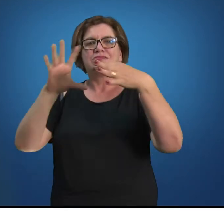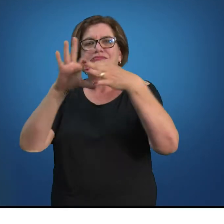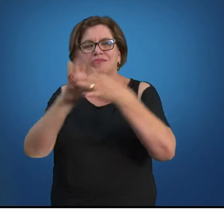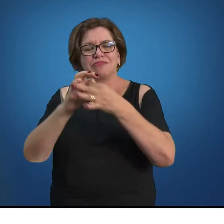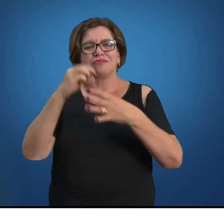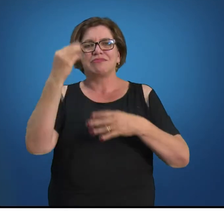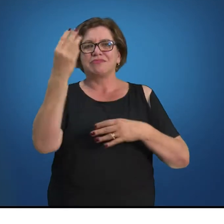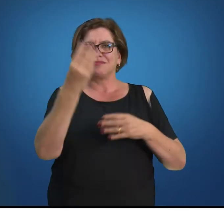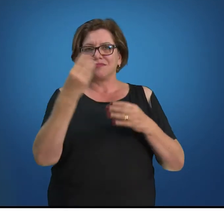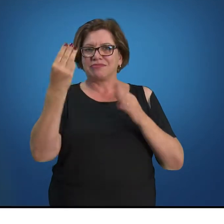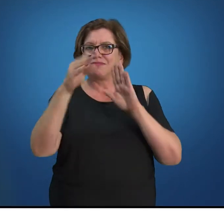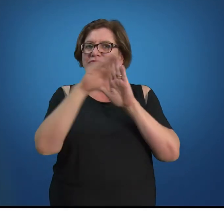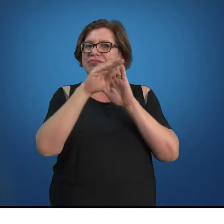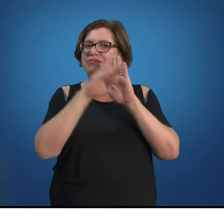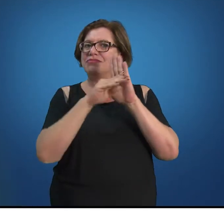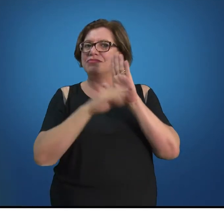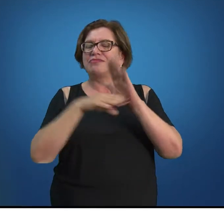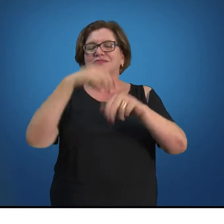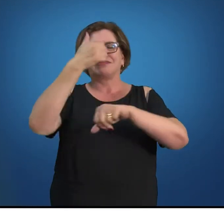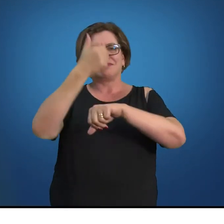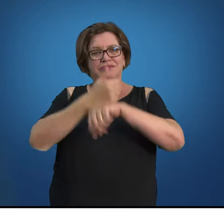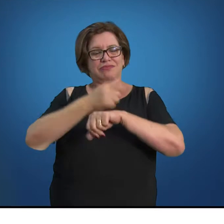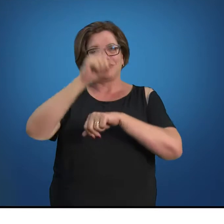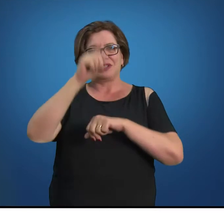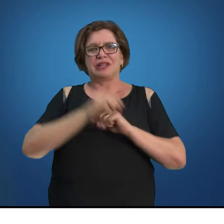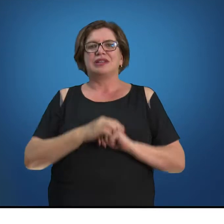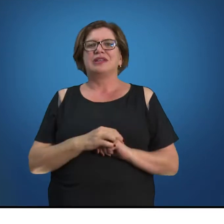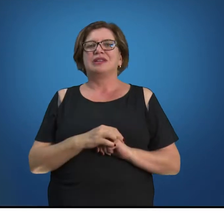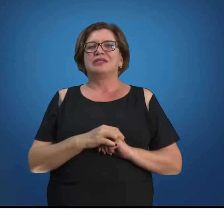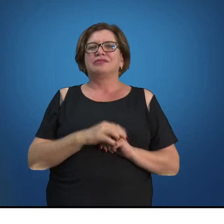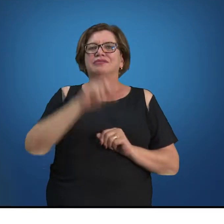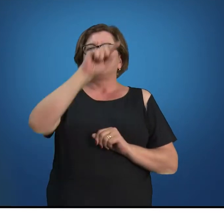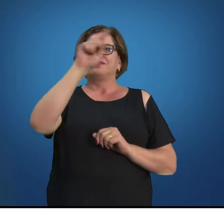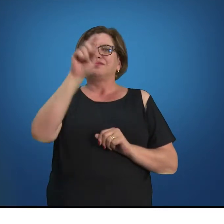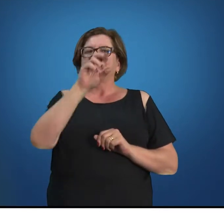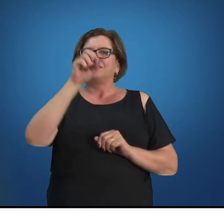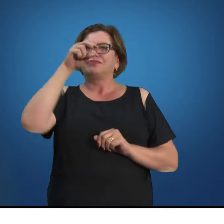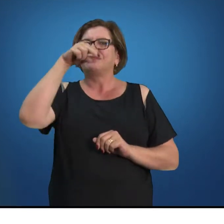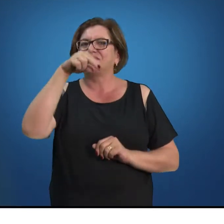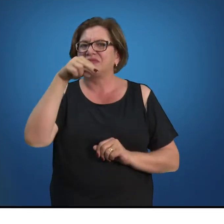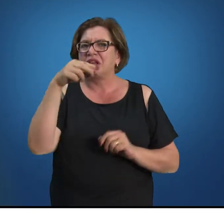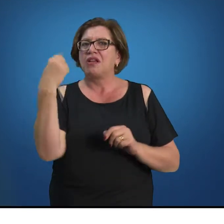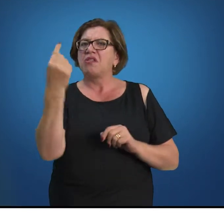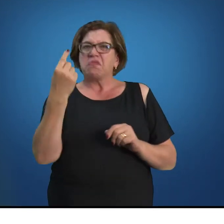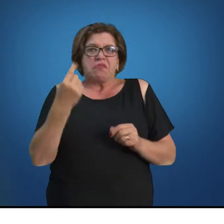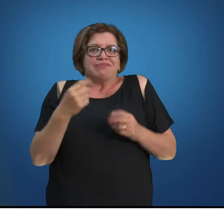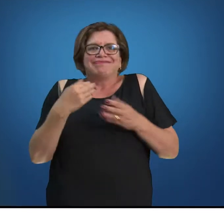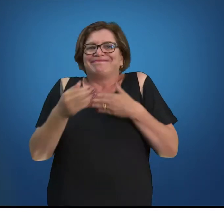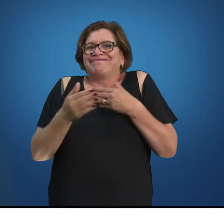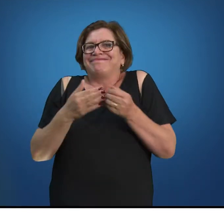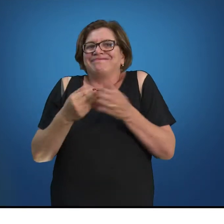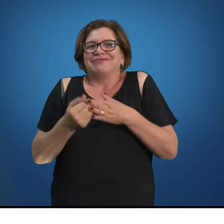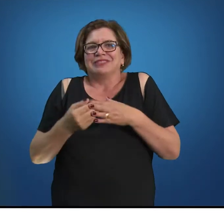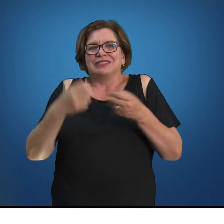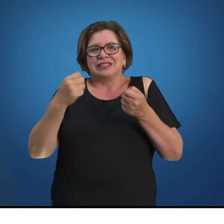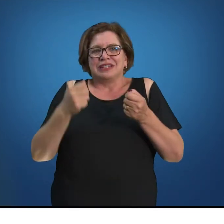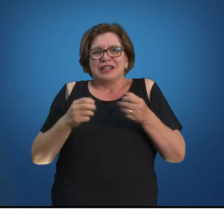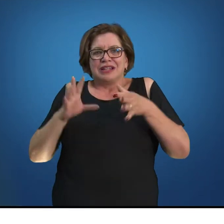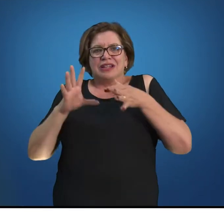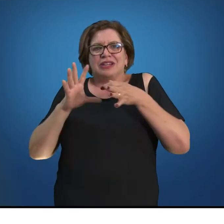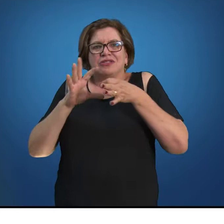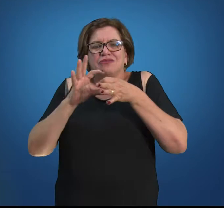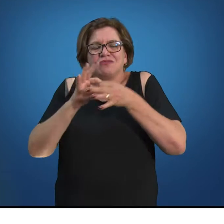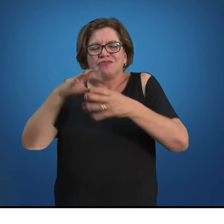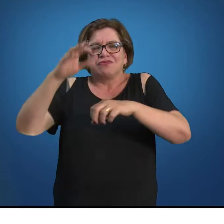do plano diretor. O zoneamento, então, sozinho, ele não é eficaz. Ele deve estar associado